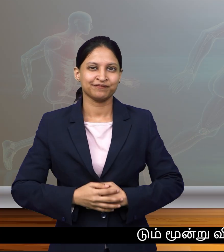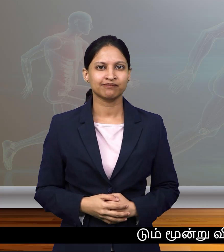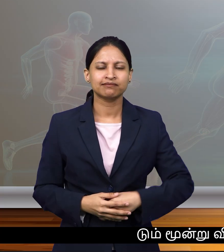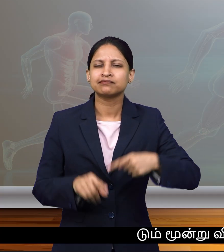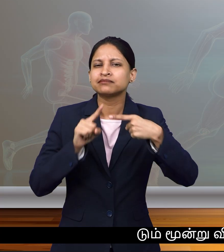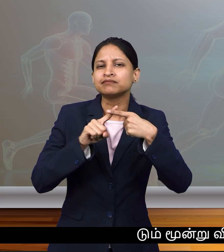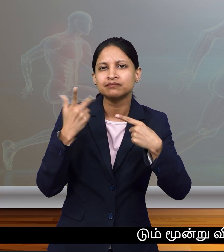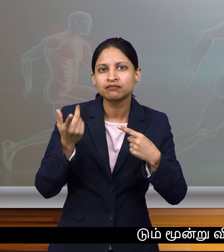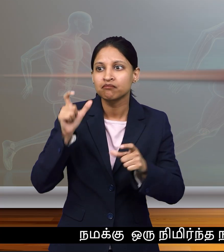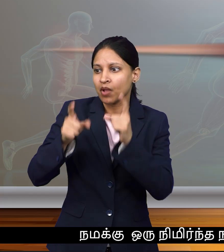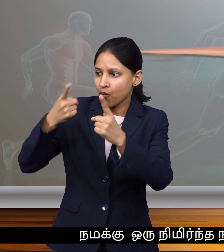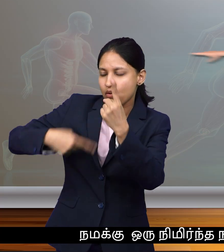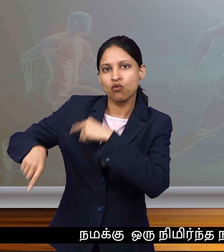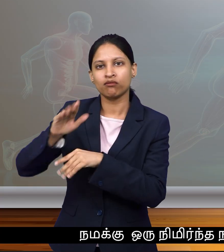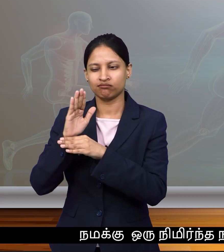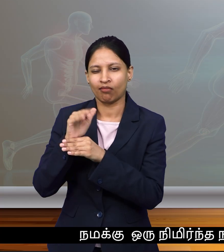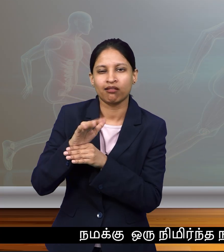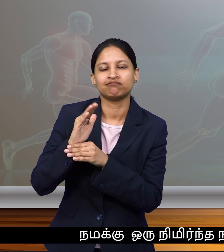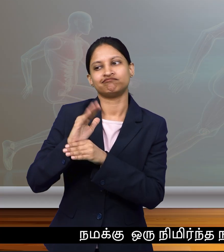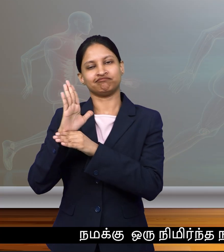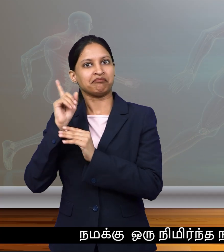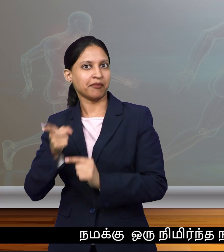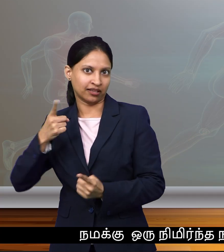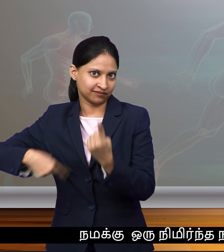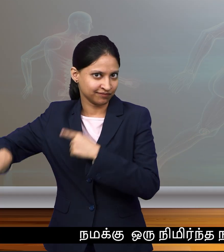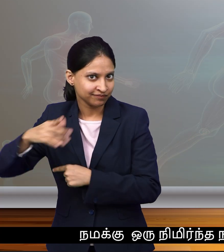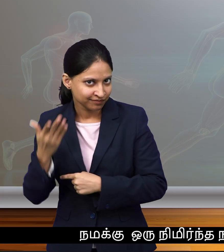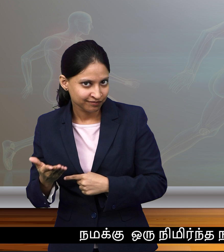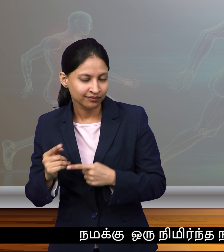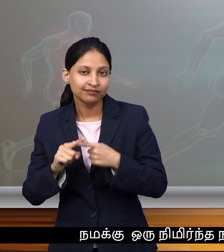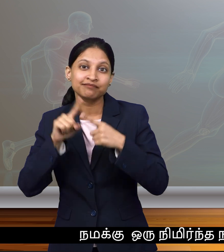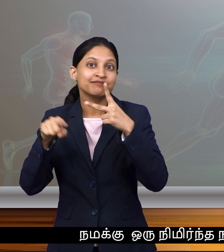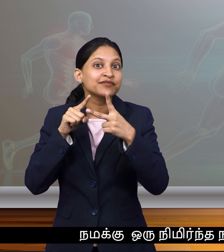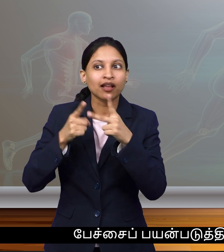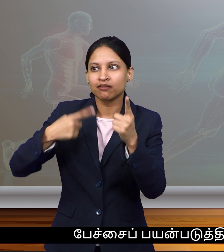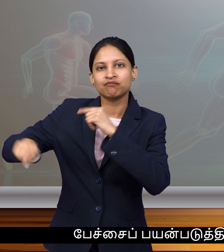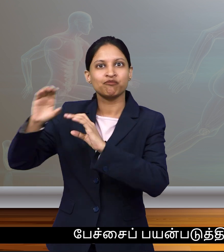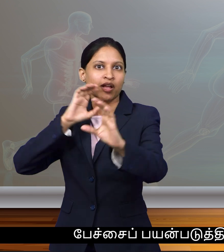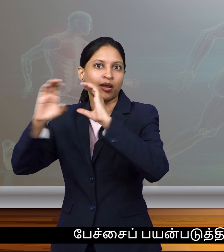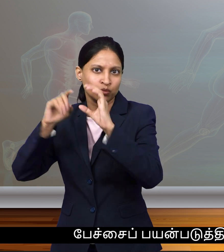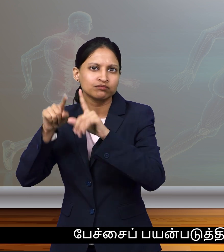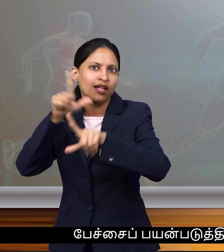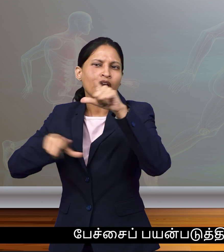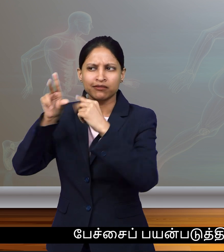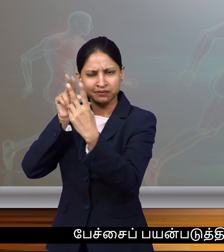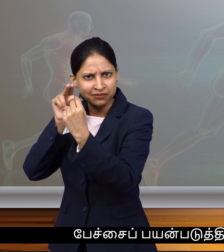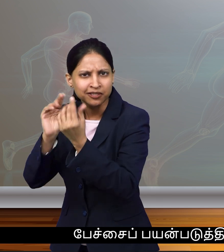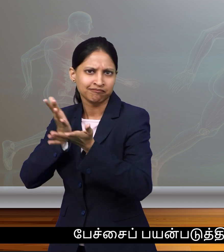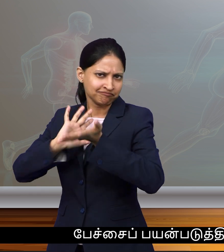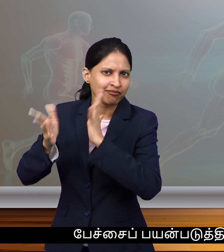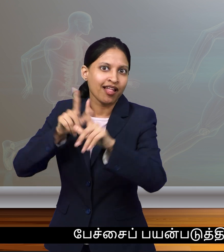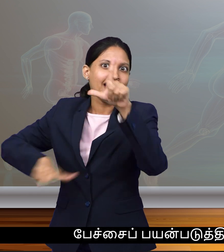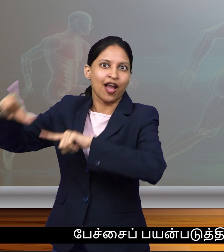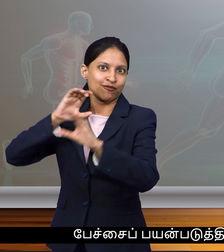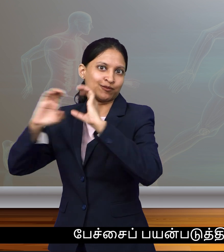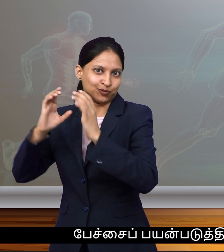3 விஷயங்கள் உள்ளன. நமக்கு ஒரு நிமிர்ந்த நிலை உடல் அமைவு உள்ளது. பேச்சை பயன்படுத்தி